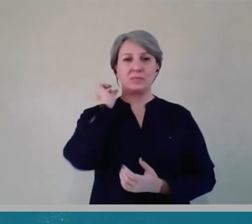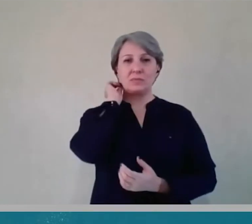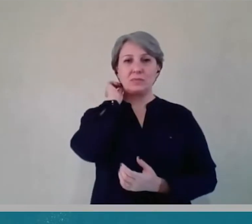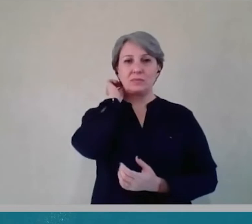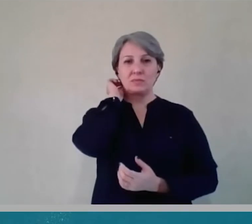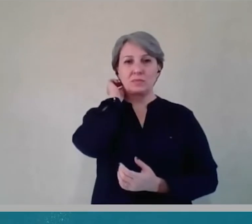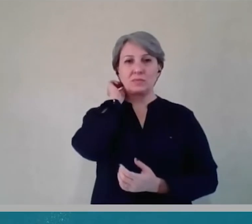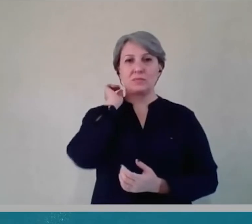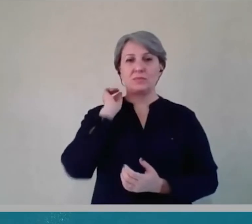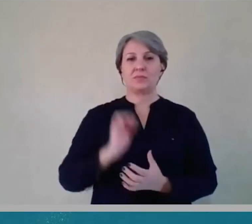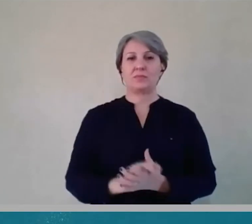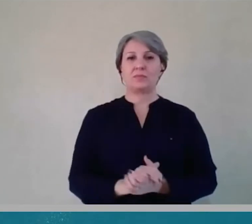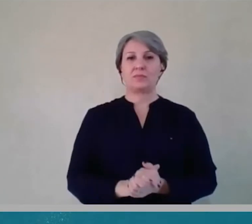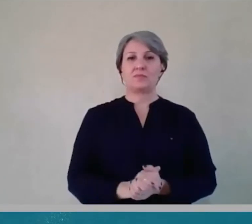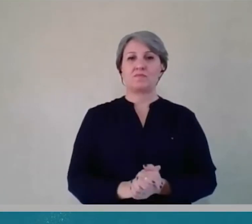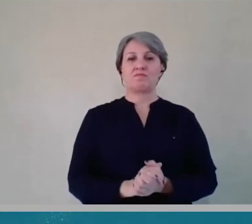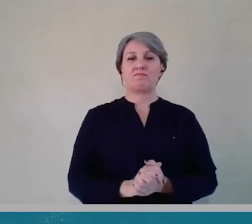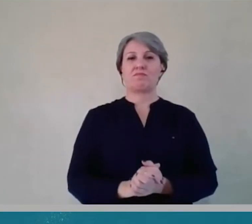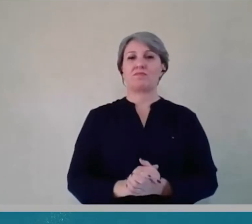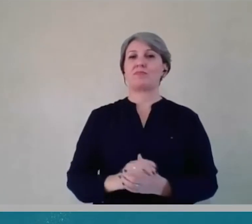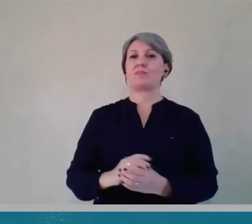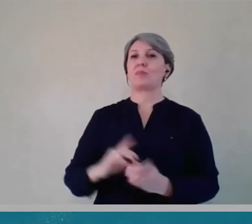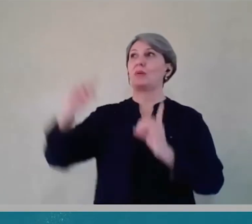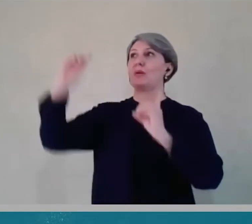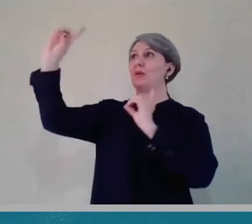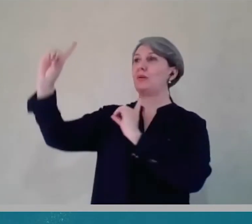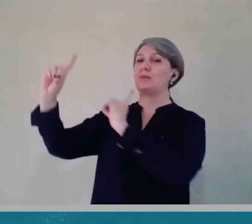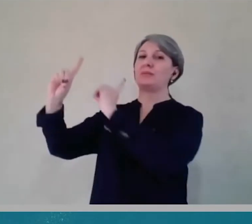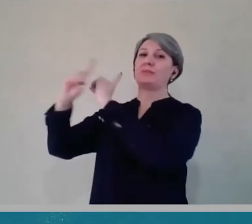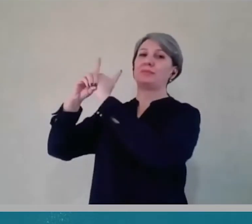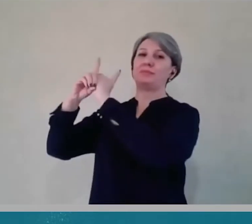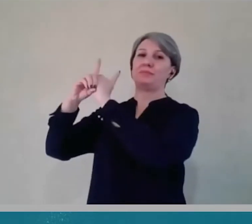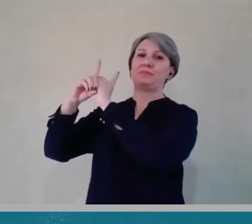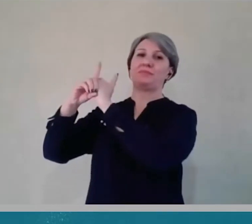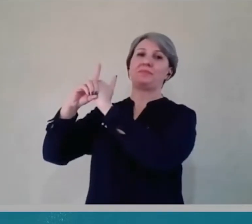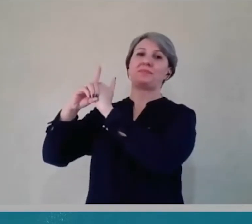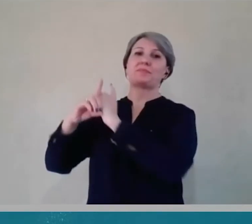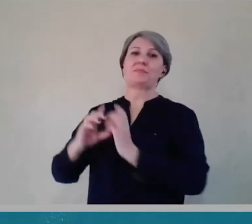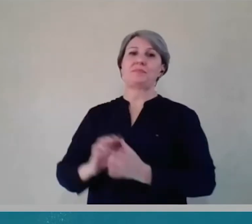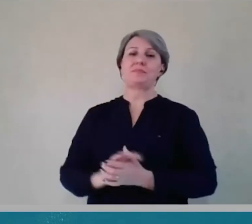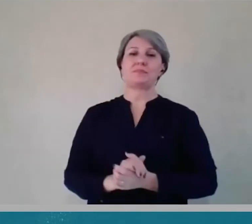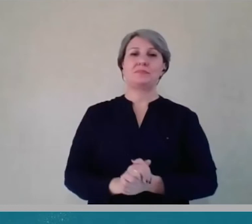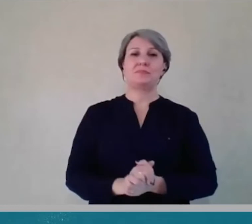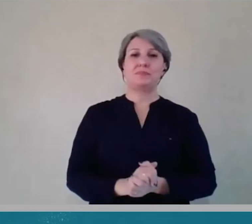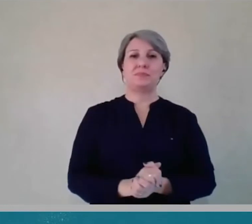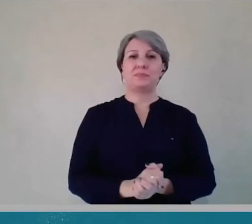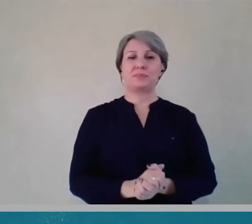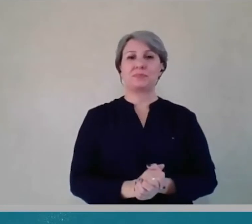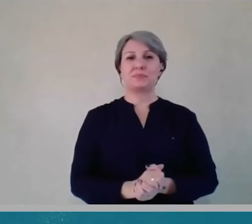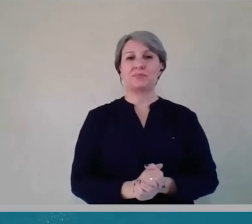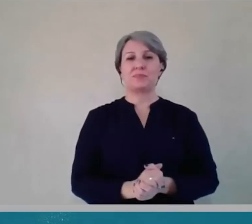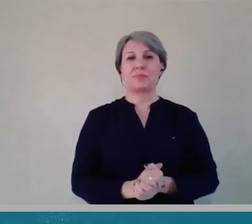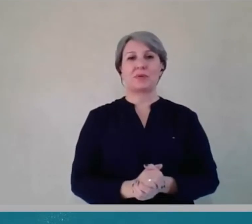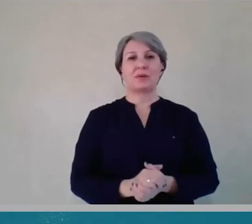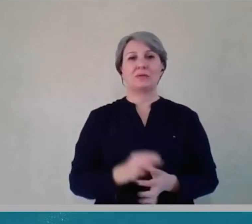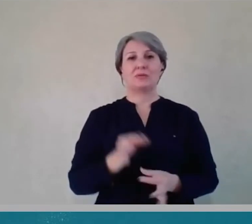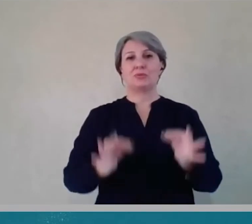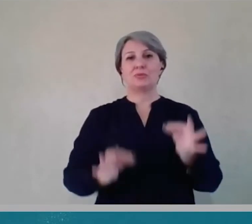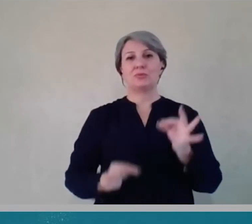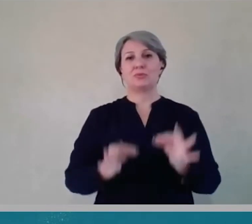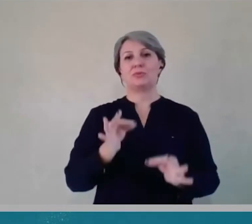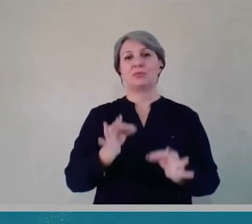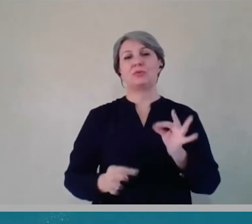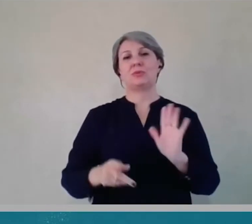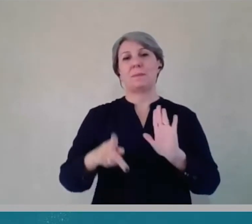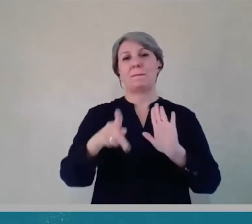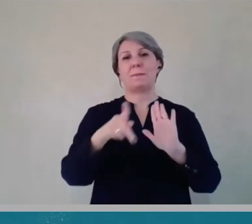E ser achado nele, não tendo justiça própria que procede de lei, senão